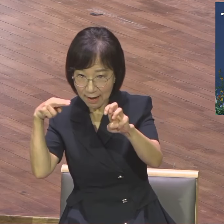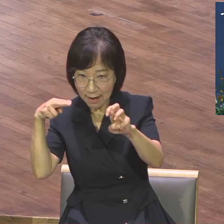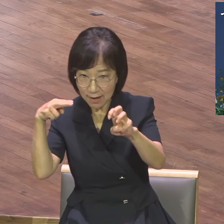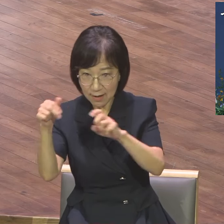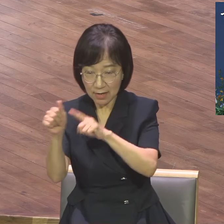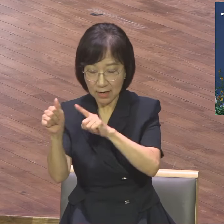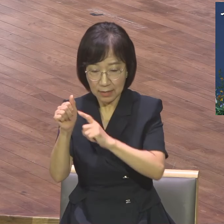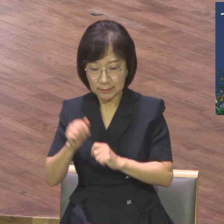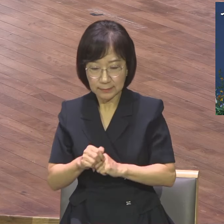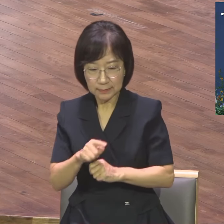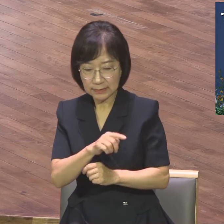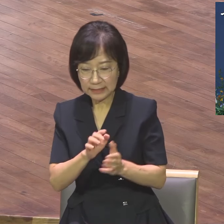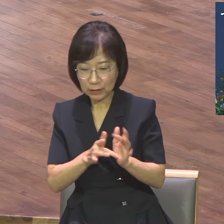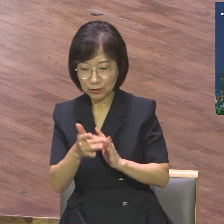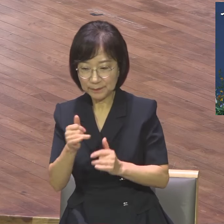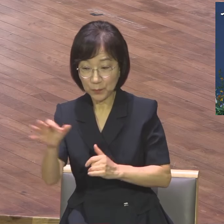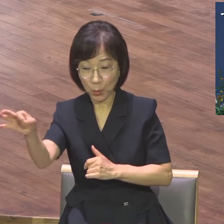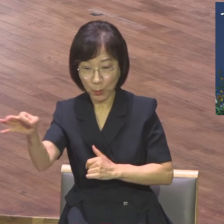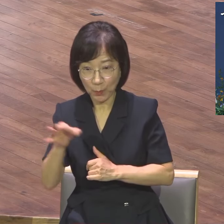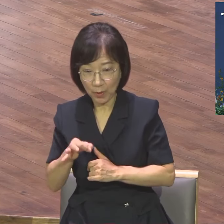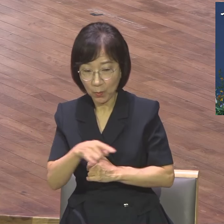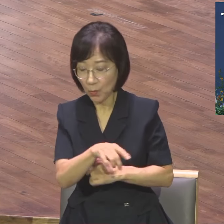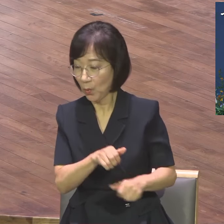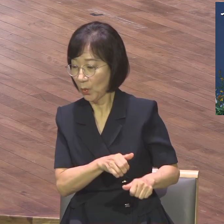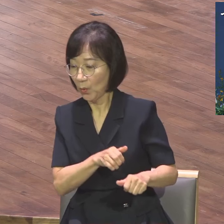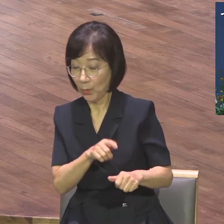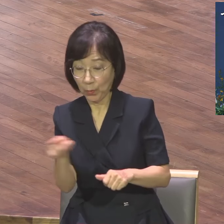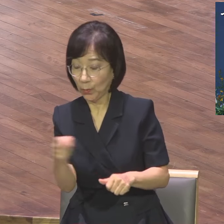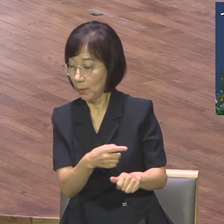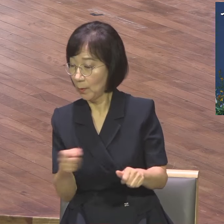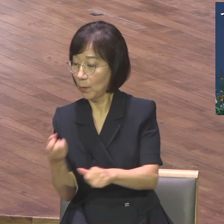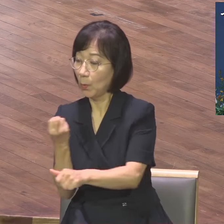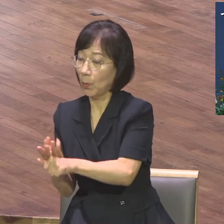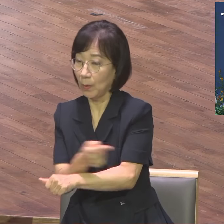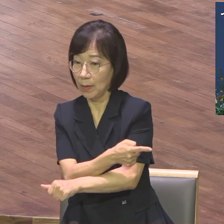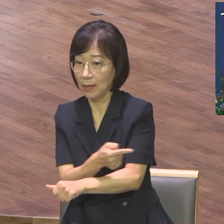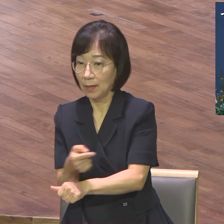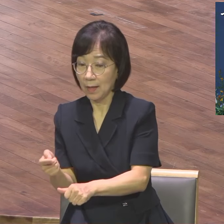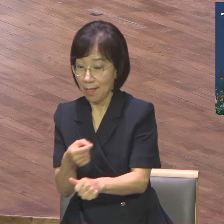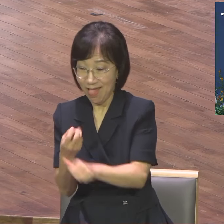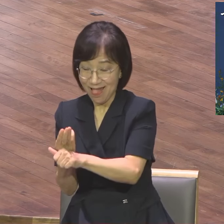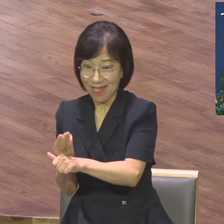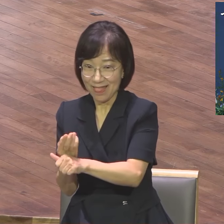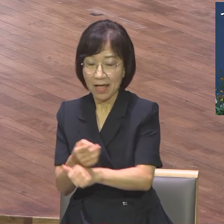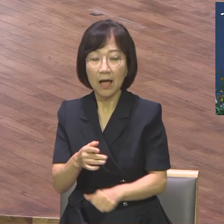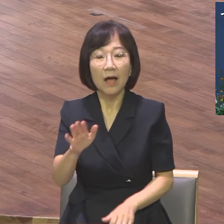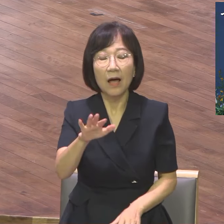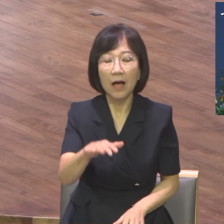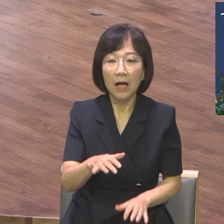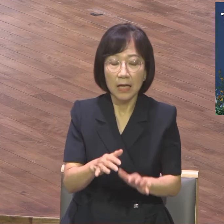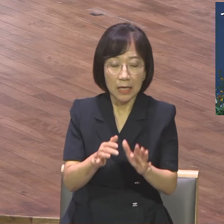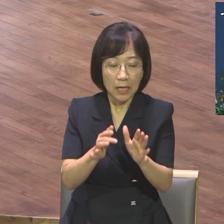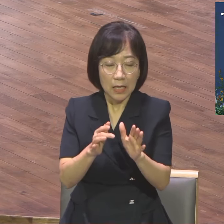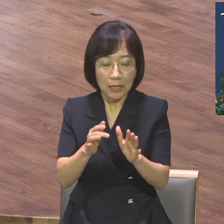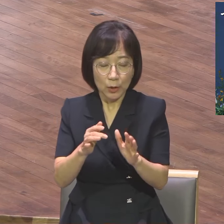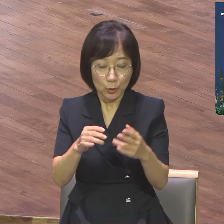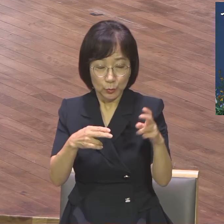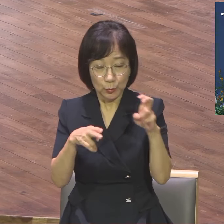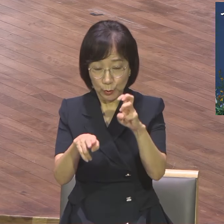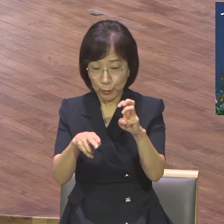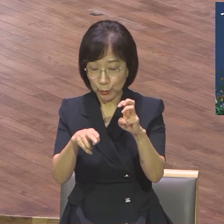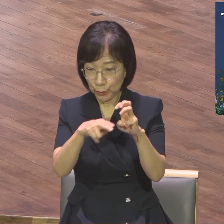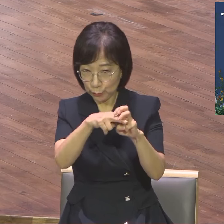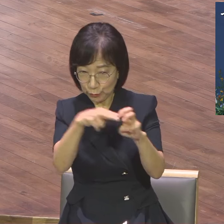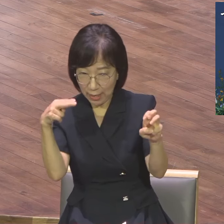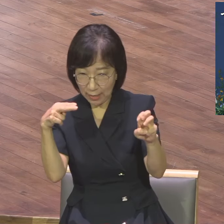몰려옵니다. 예수님께서 3년 동안 동고 동락을 같이 했고 생사를 같이 했던 이 가룟 유다에게